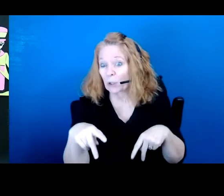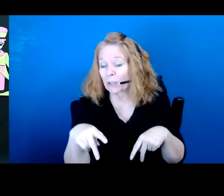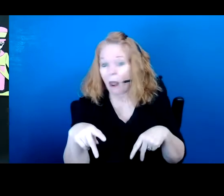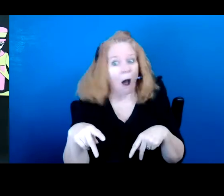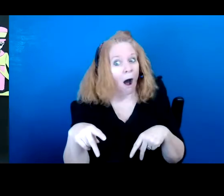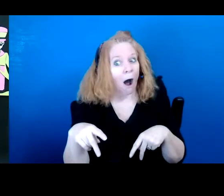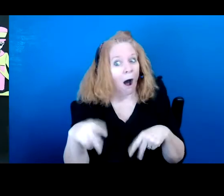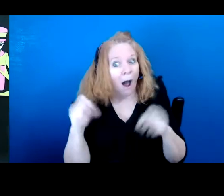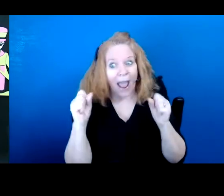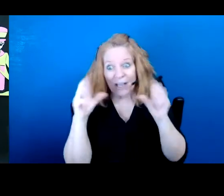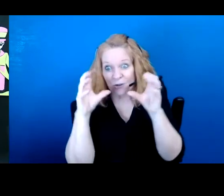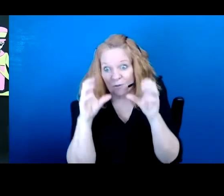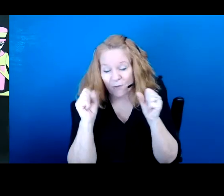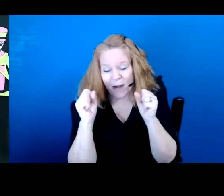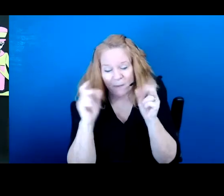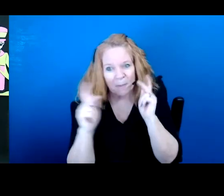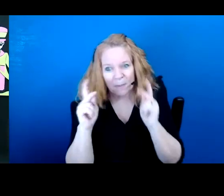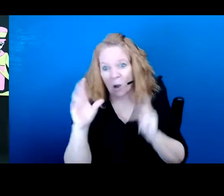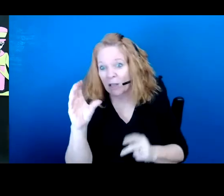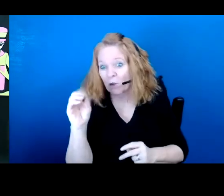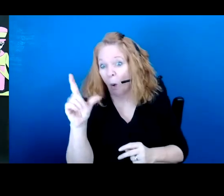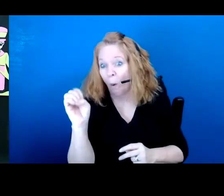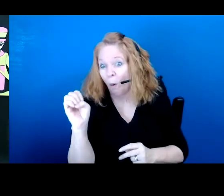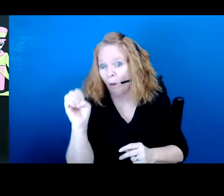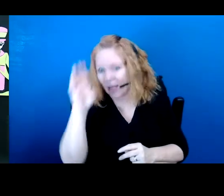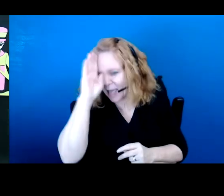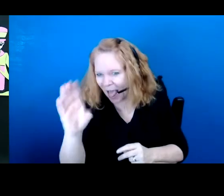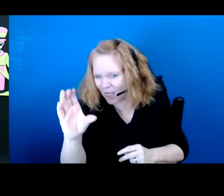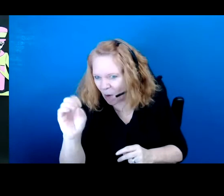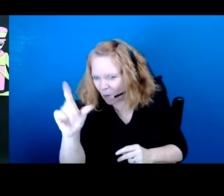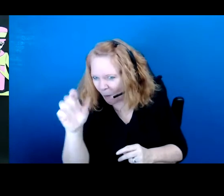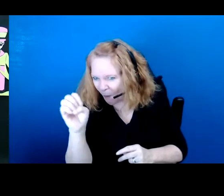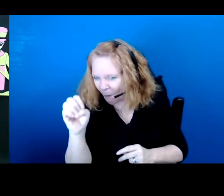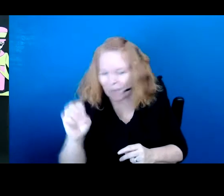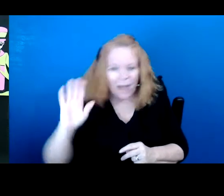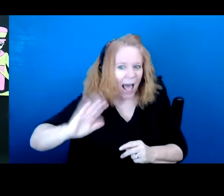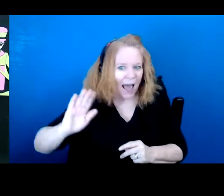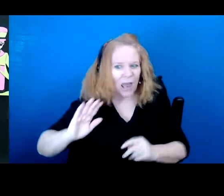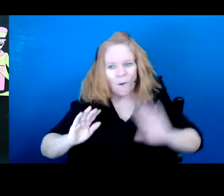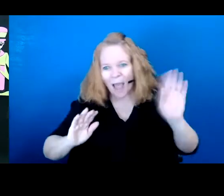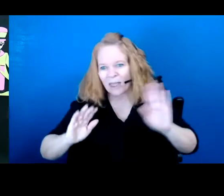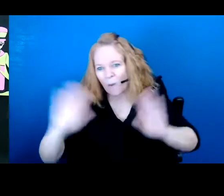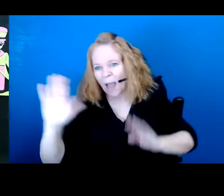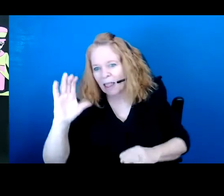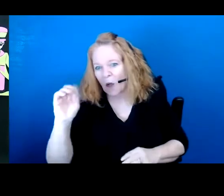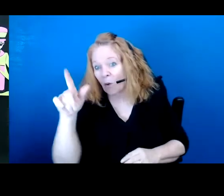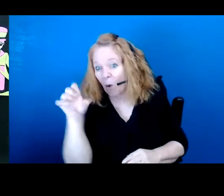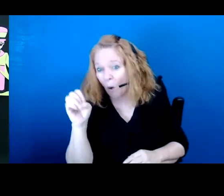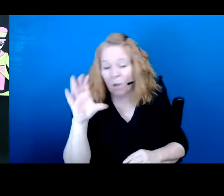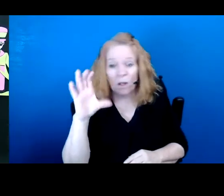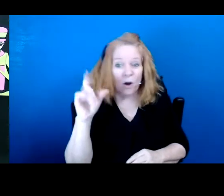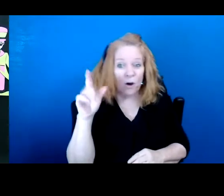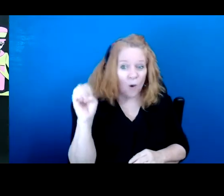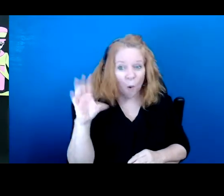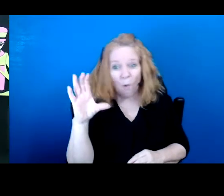y quién sigue la persona increíble con hola con hola hola